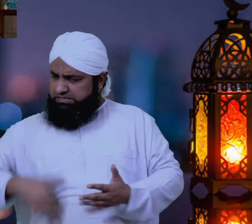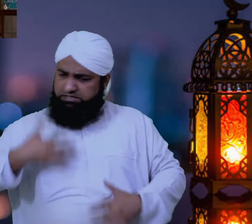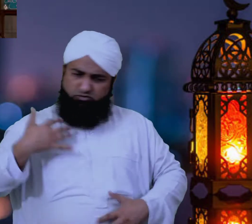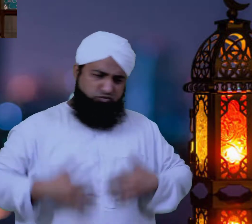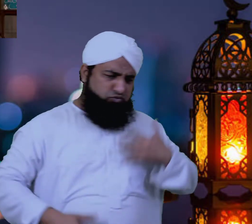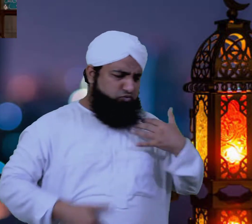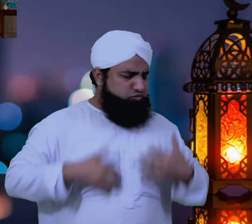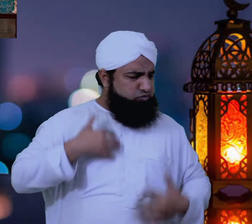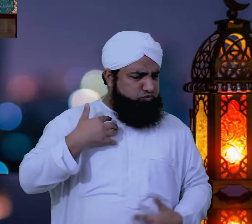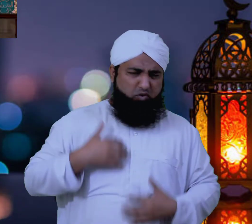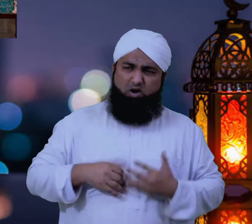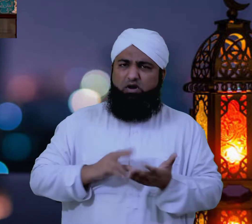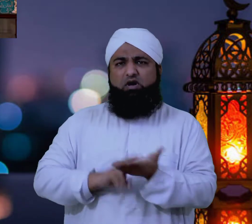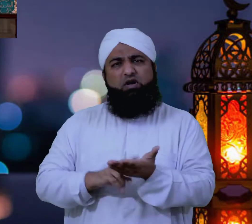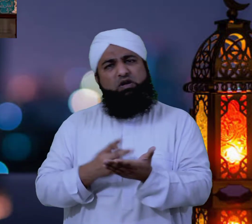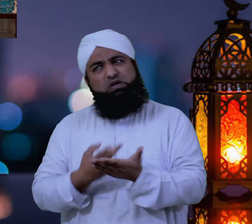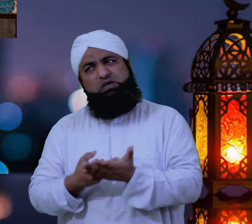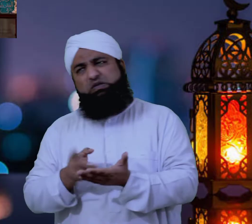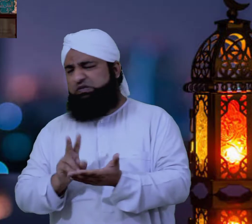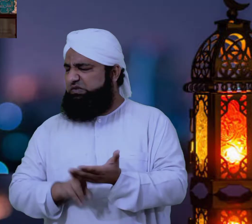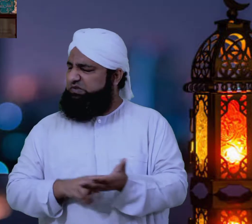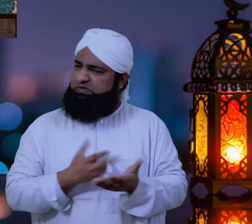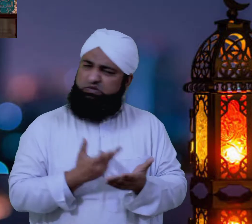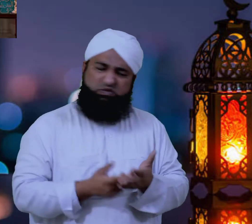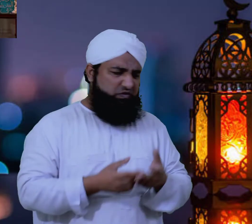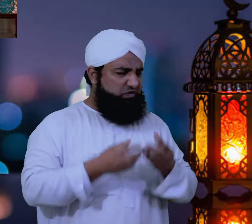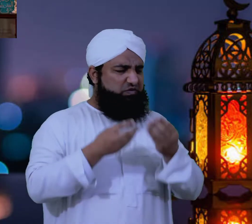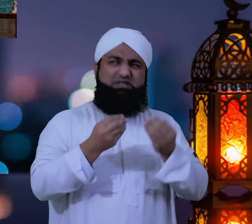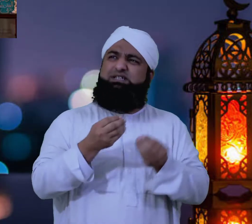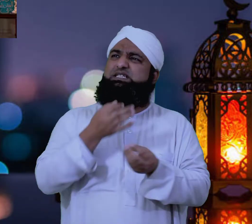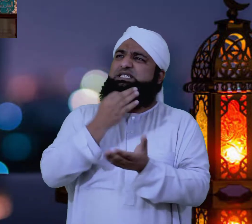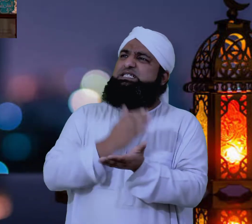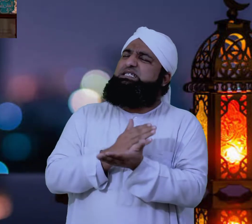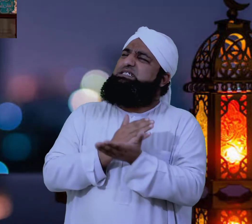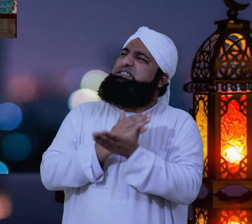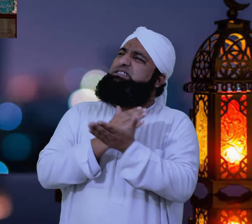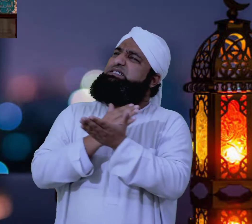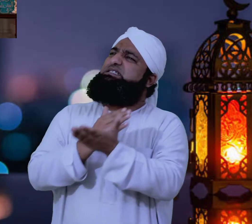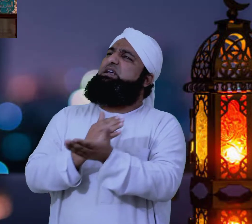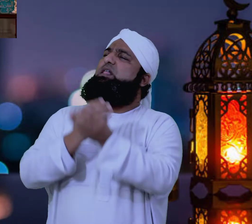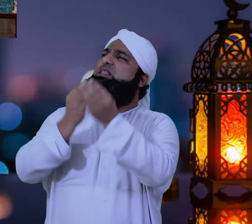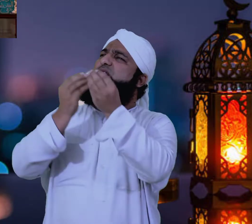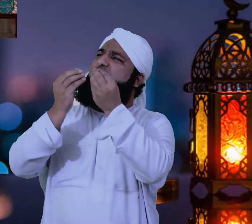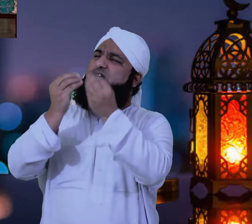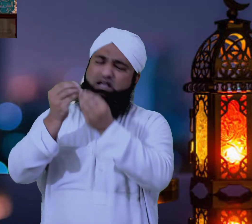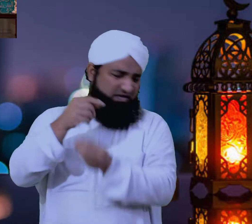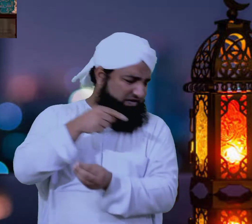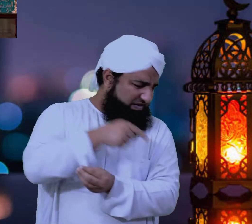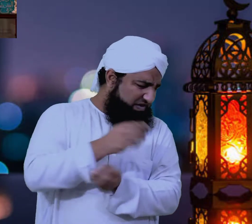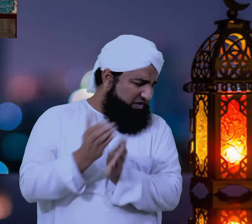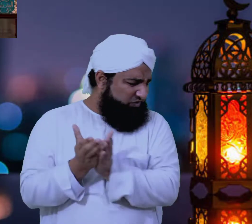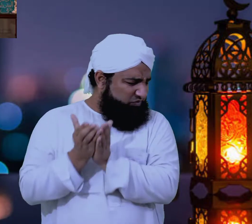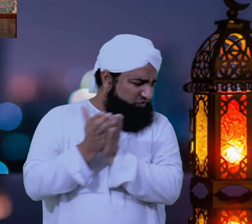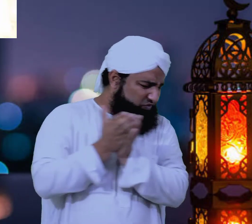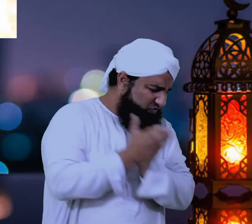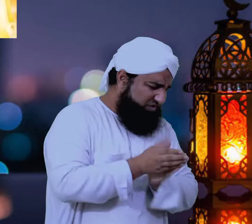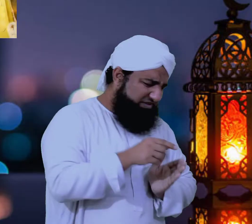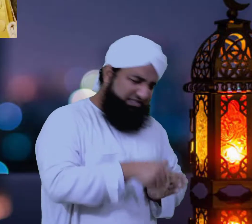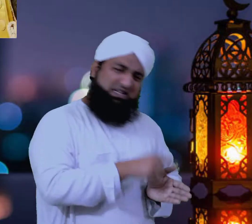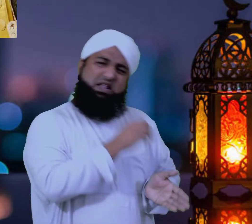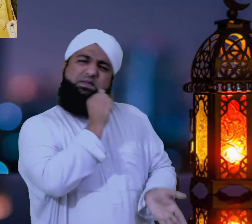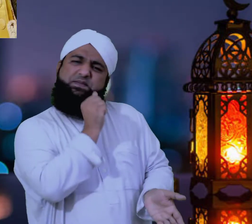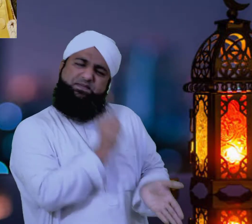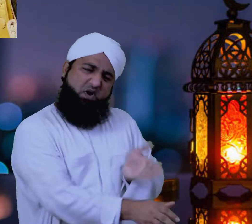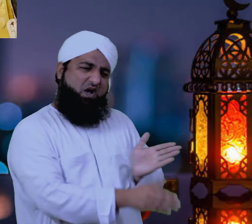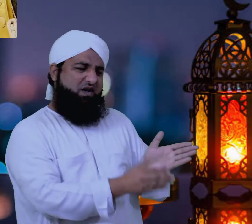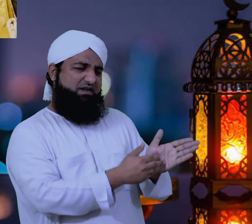پروردگار کے دربار میں ہاتھ اٹھا دیے اور نہایتی عاجزی کے ساتھ اس میت کی بخشش کے لیے درخواست پیش کی۔ غیب سے